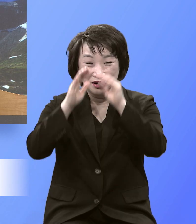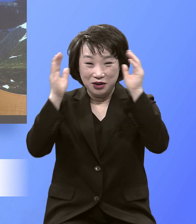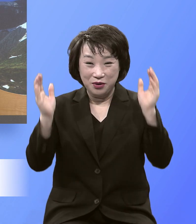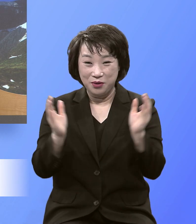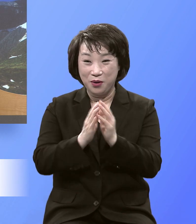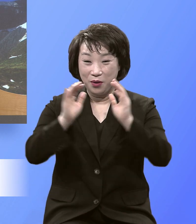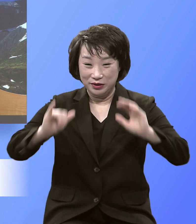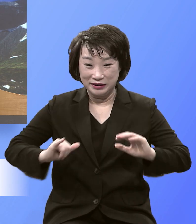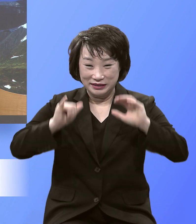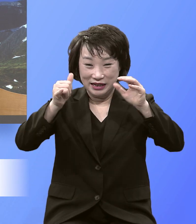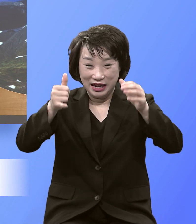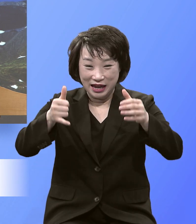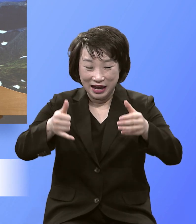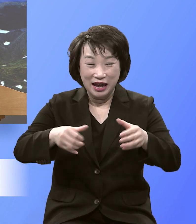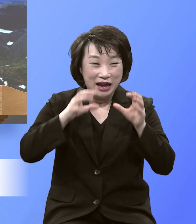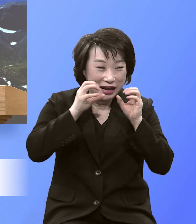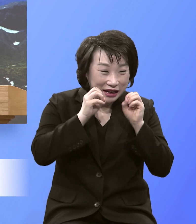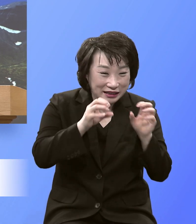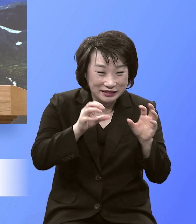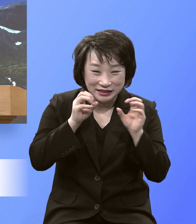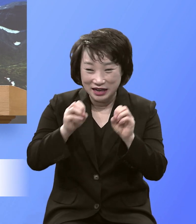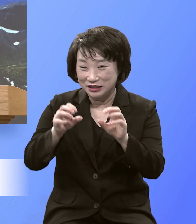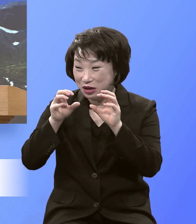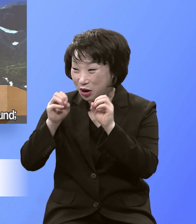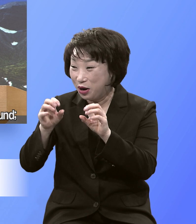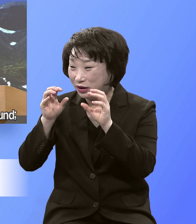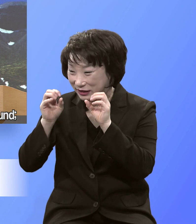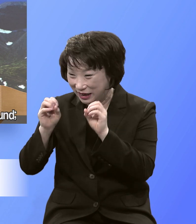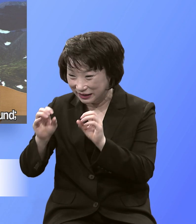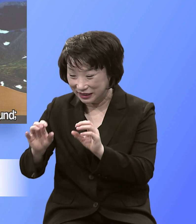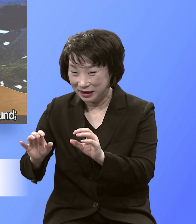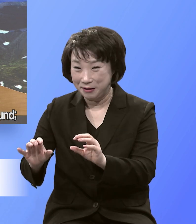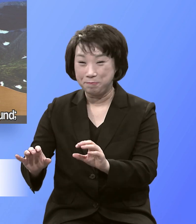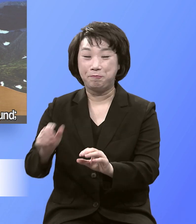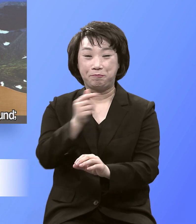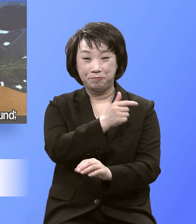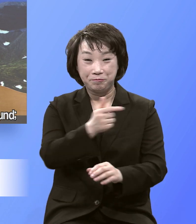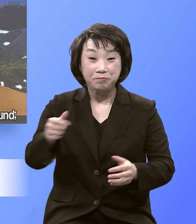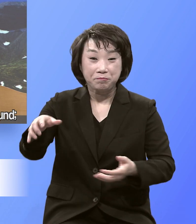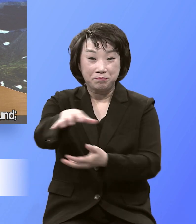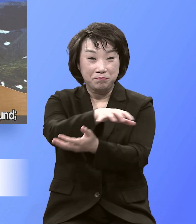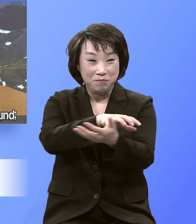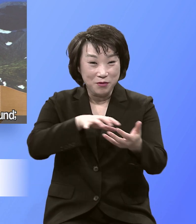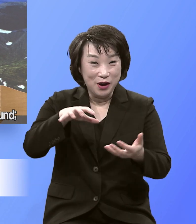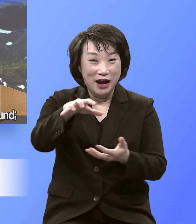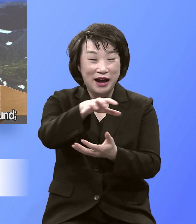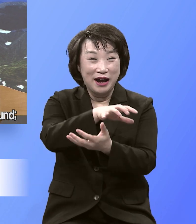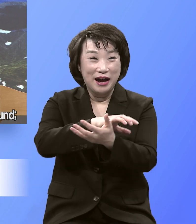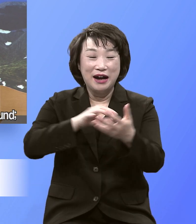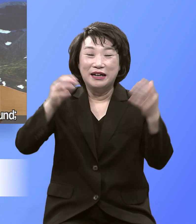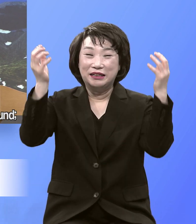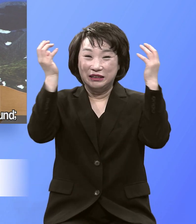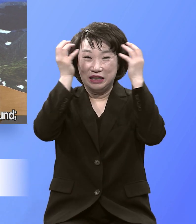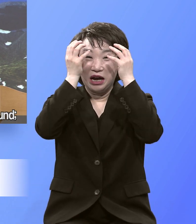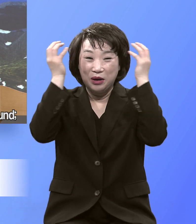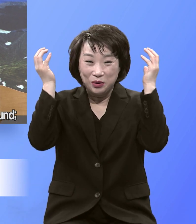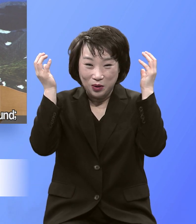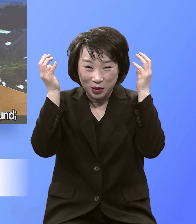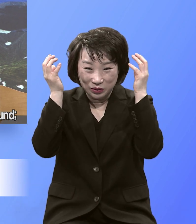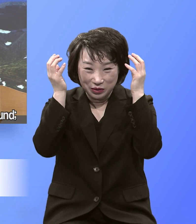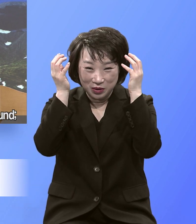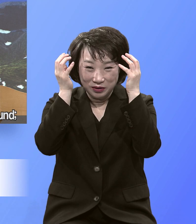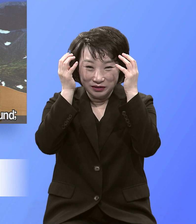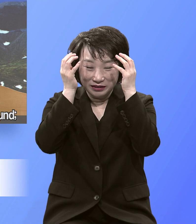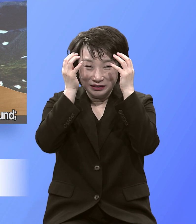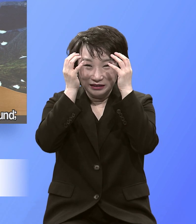소식을 온 세상 전하되 큰 환난